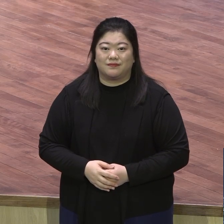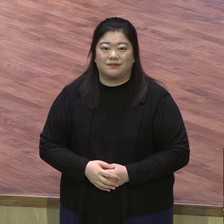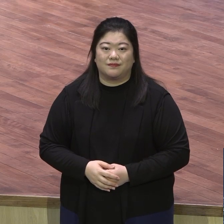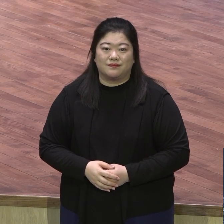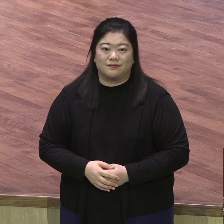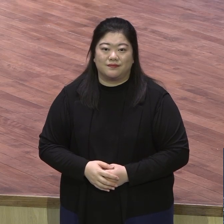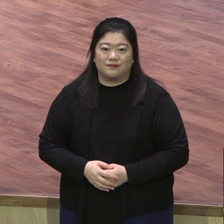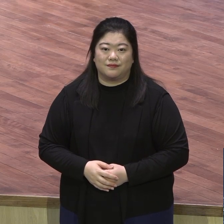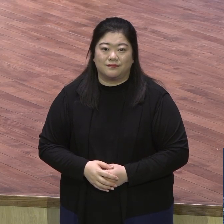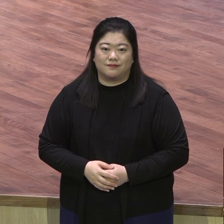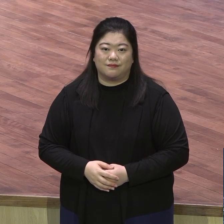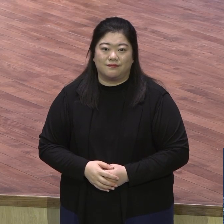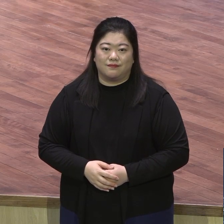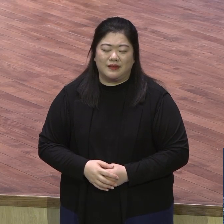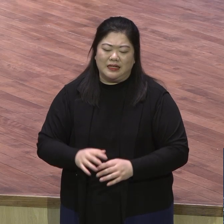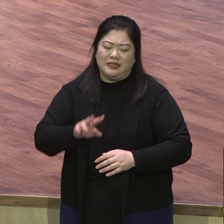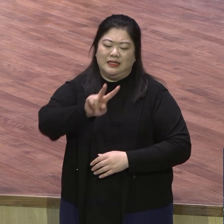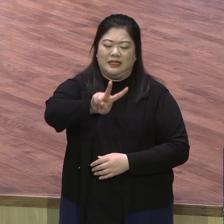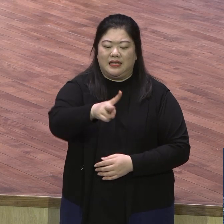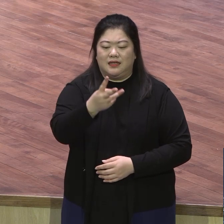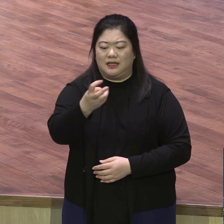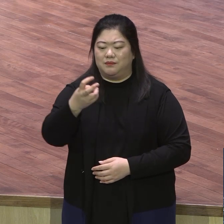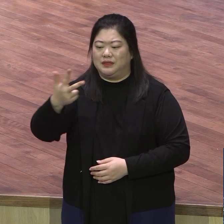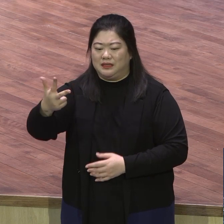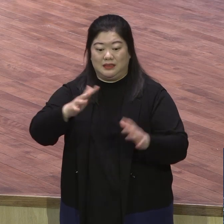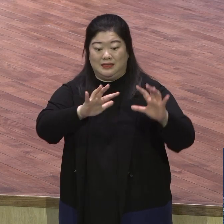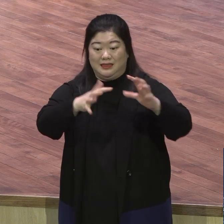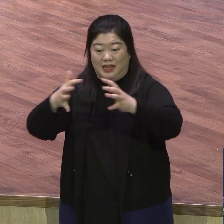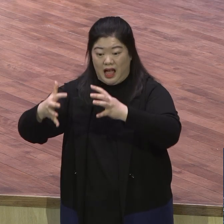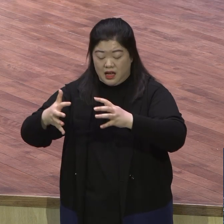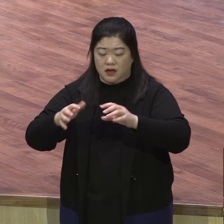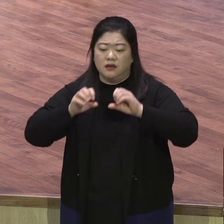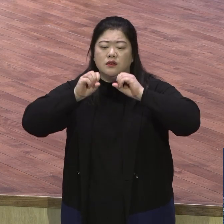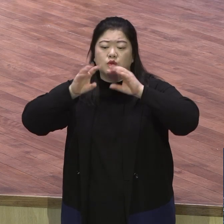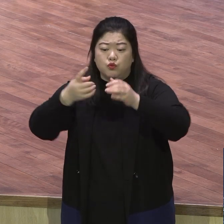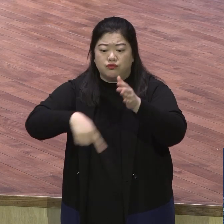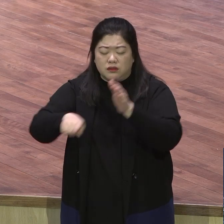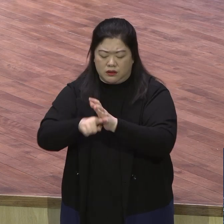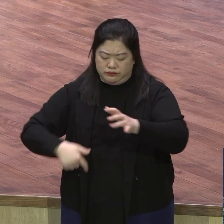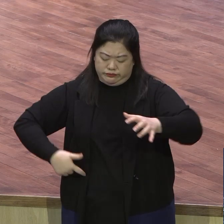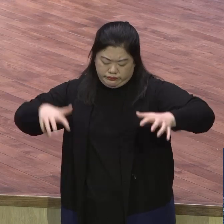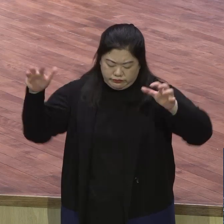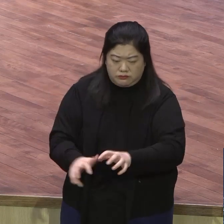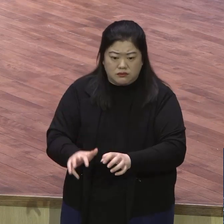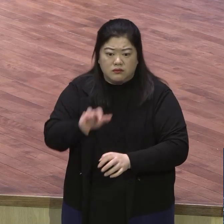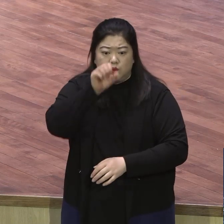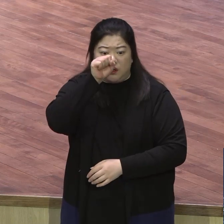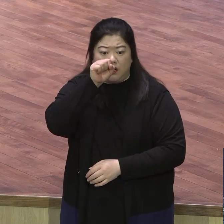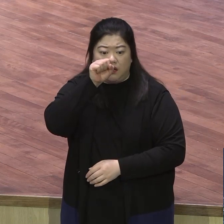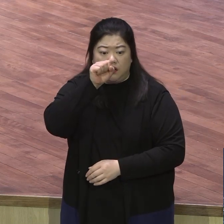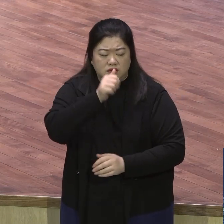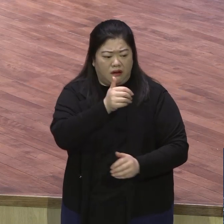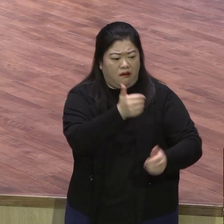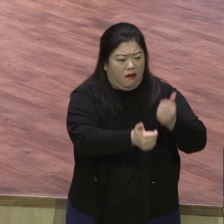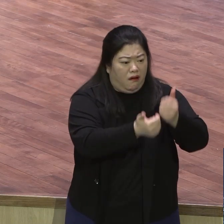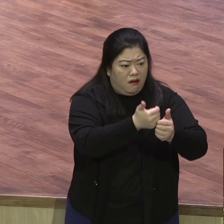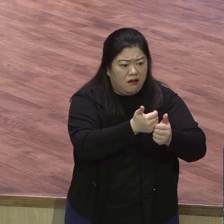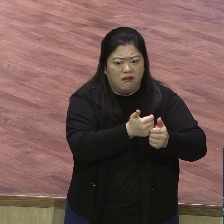함께 2, 3, 7 나라를 살려야 하는데 서로 마음을 갈라놓으면 어떻게 돼요? 2, 3, 7 나라 2, 3, 7 시대 24